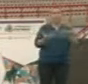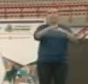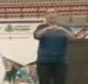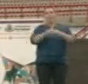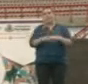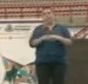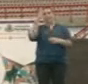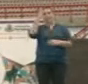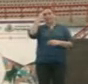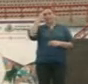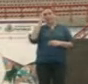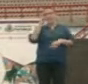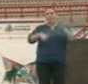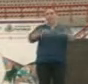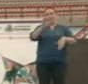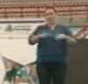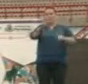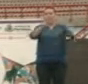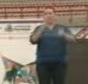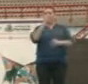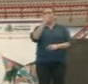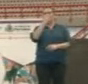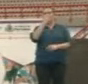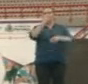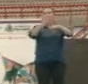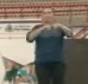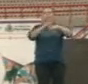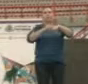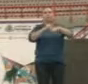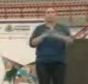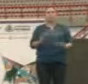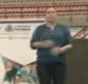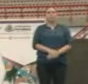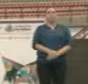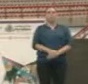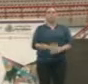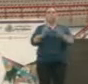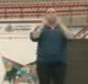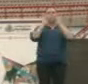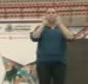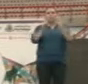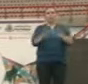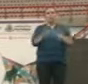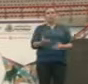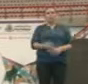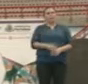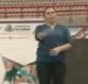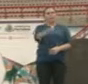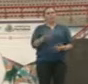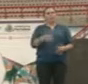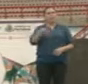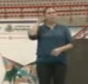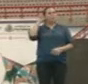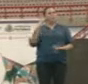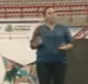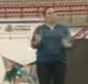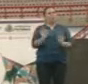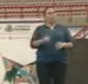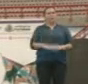isso que é normal quando a gente está assistindo televisão, a pessoa vem falar com a gente, o que acontece? A gente não escuta. A pessoa pensa que a gente não escutou porque quis. A pessoa fica com